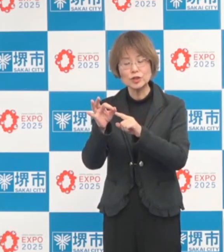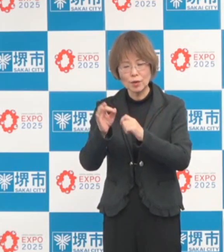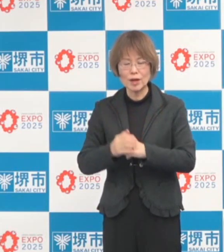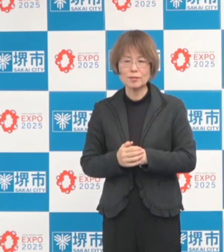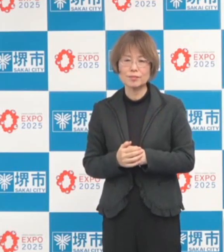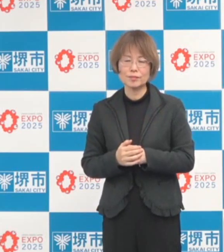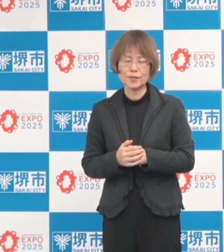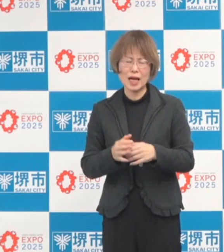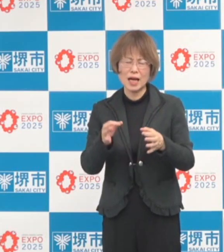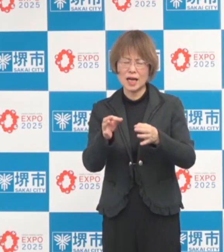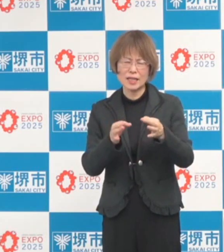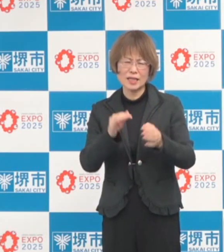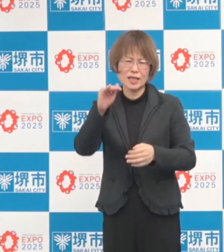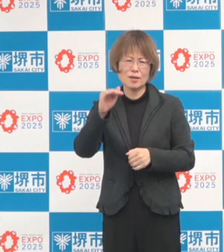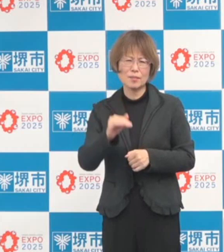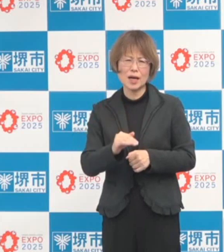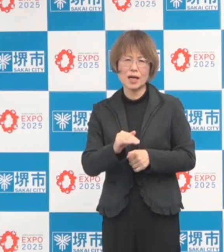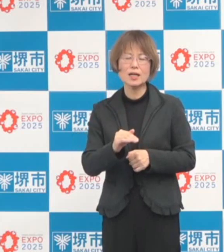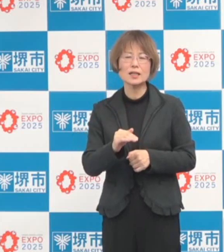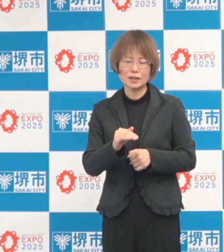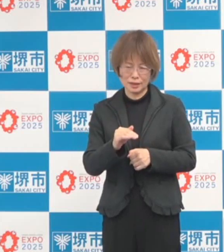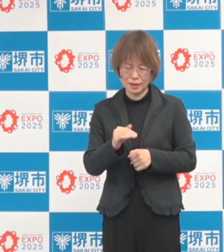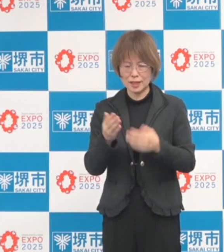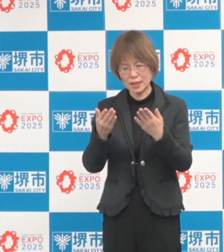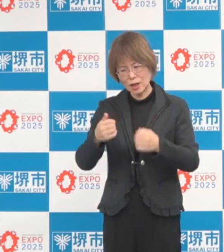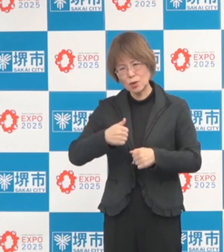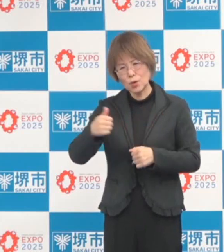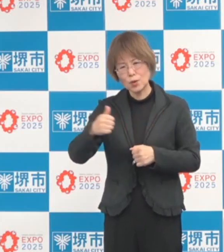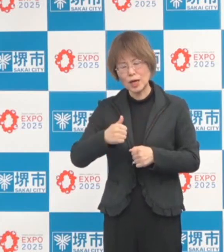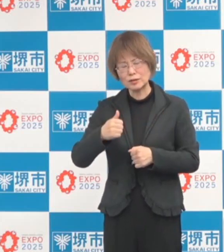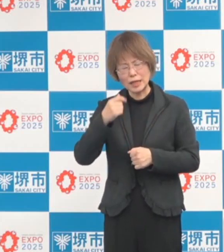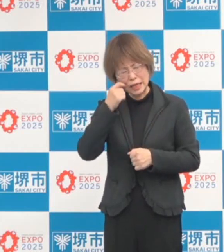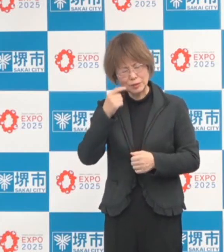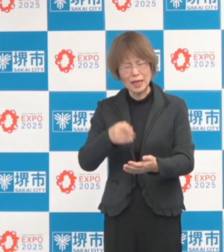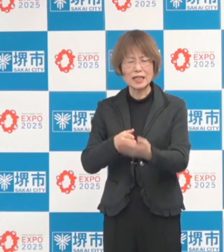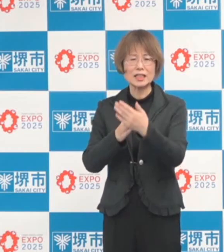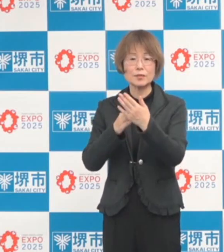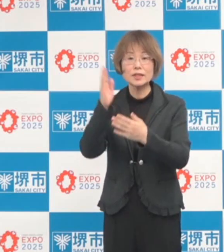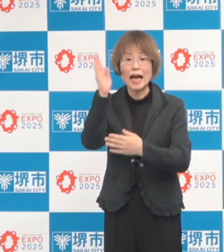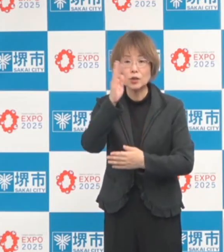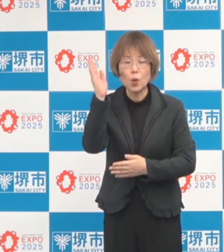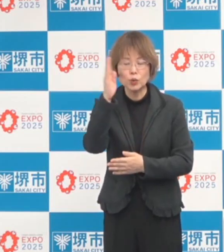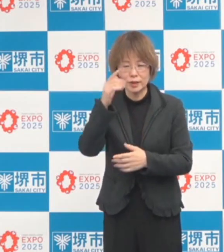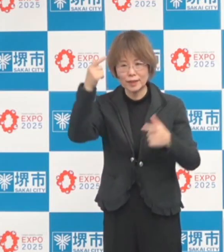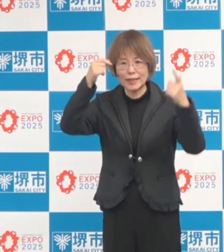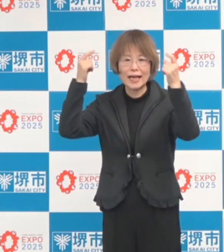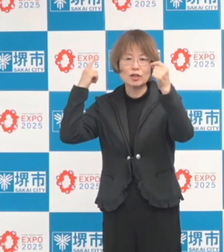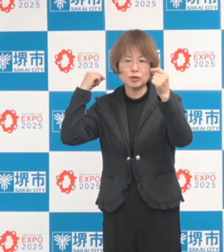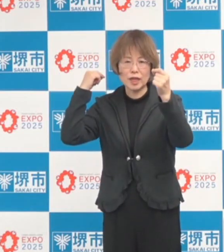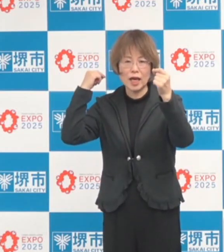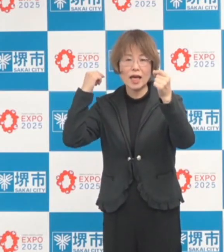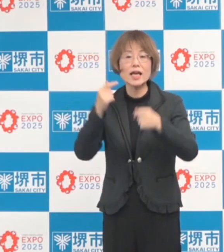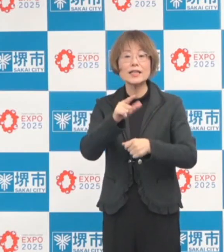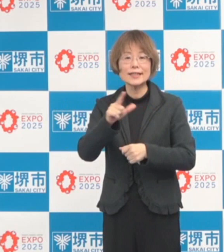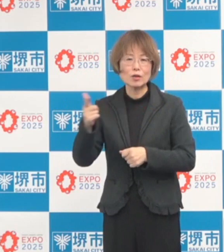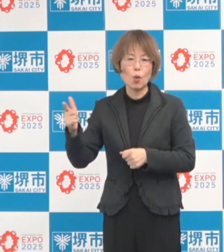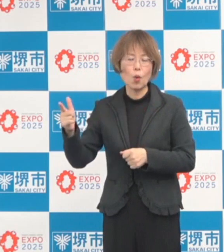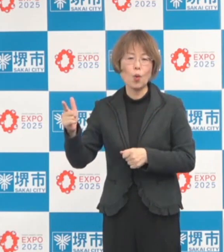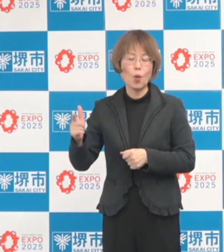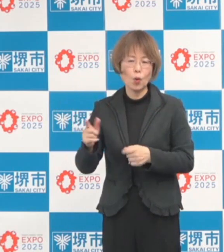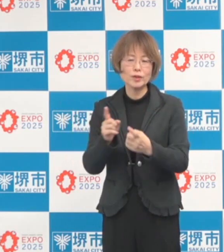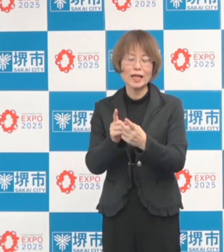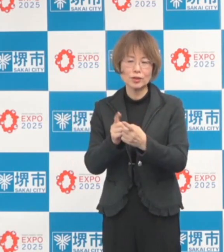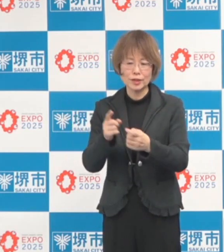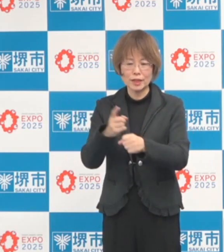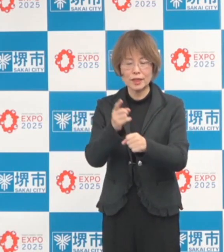由によって就学を継続することを諦めることがないように、大学生等を対象に年